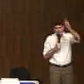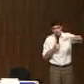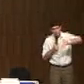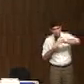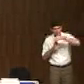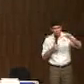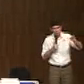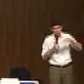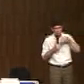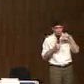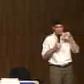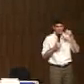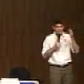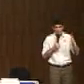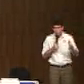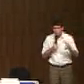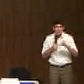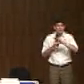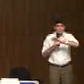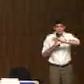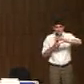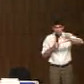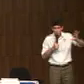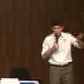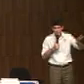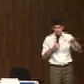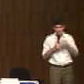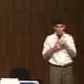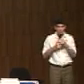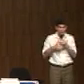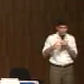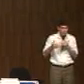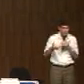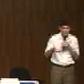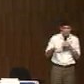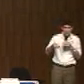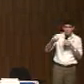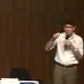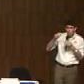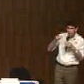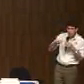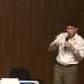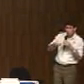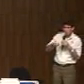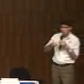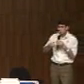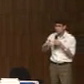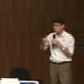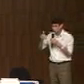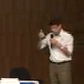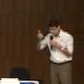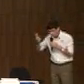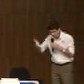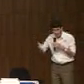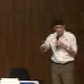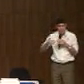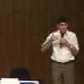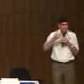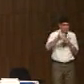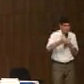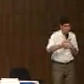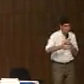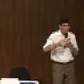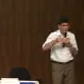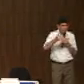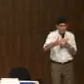tem tempo, não tem condições, se ela quer aprovar. Essa é uma outra questão. O fato é que o reitor é o sujeito que coordena,